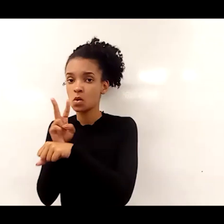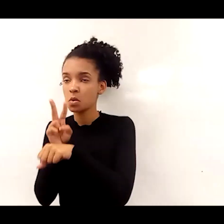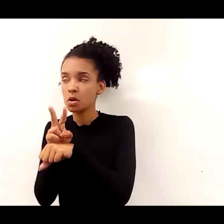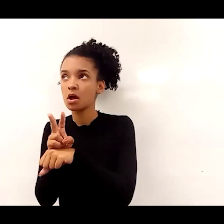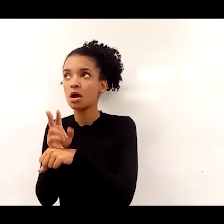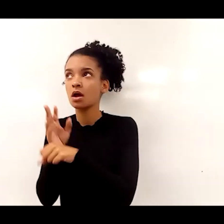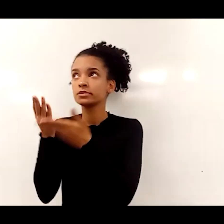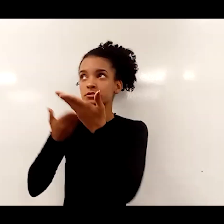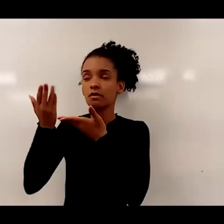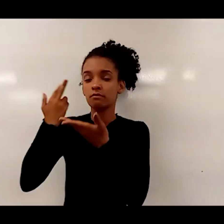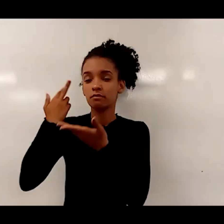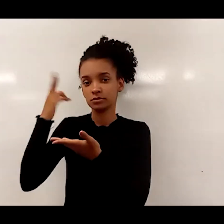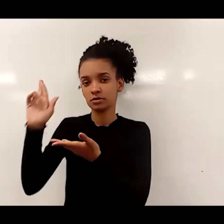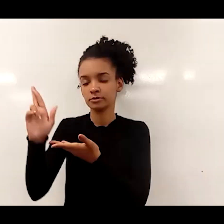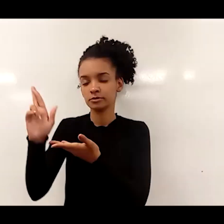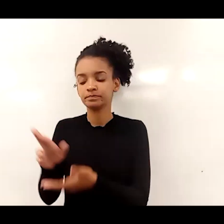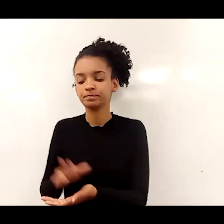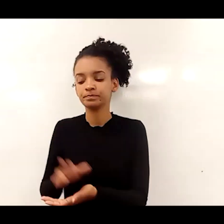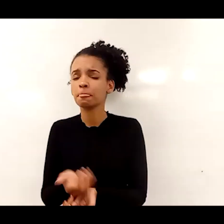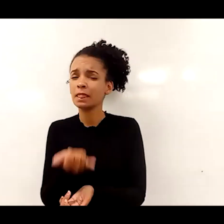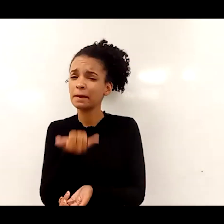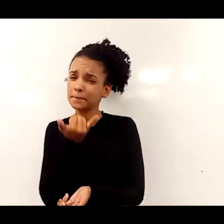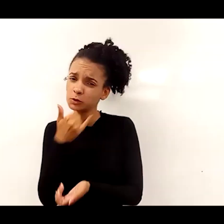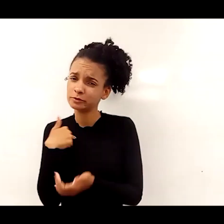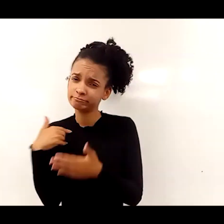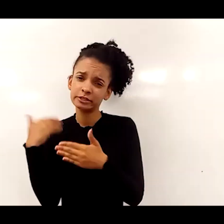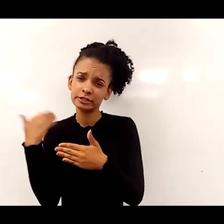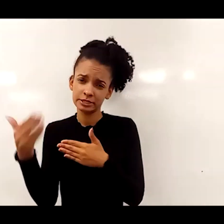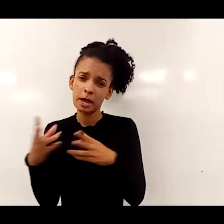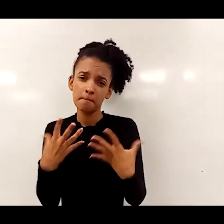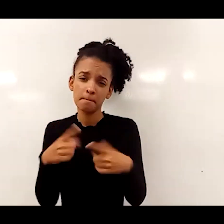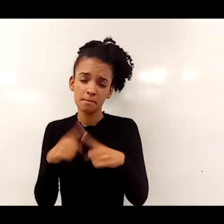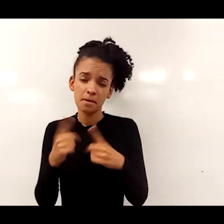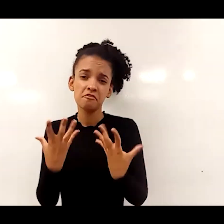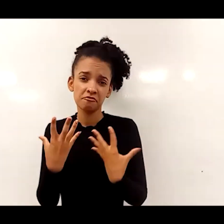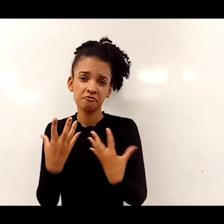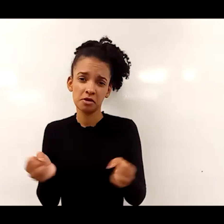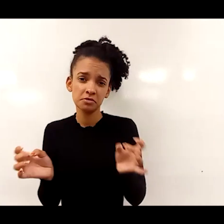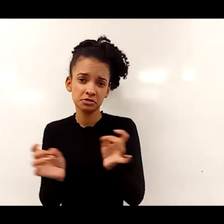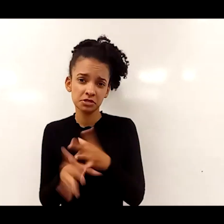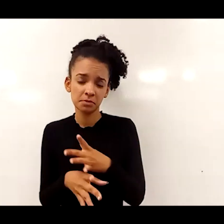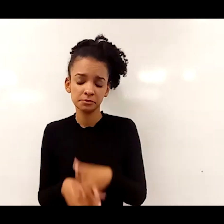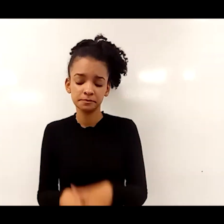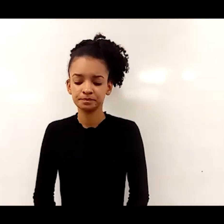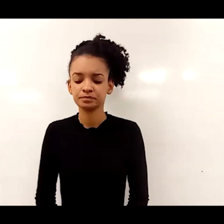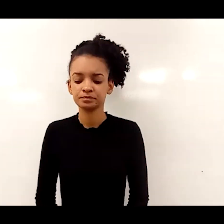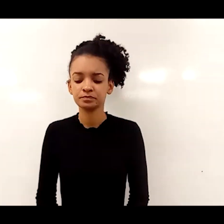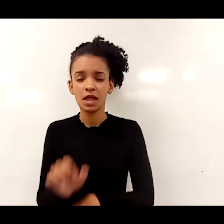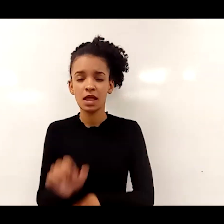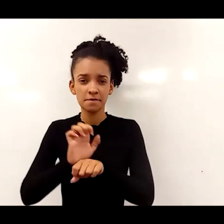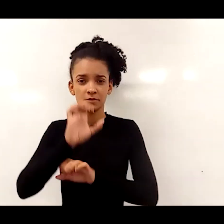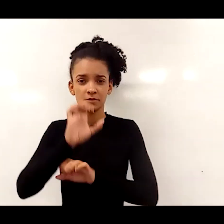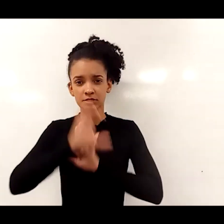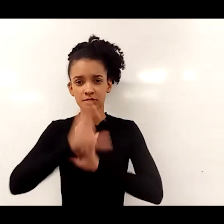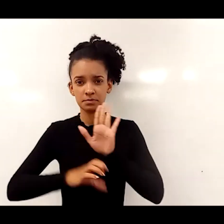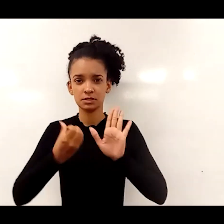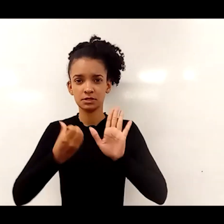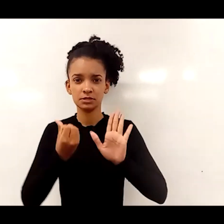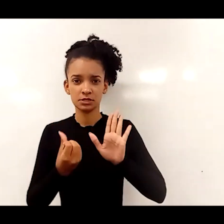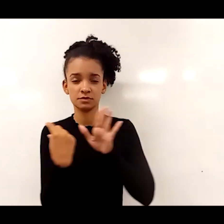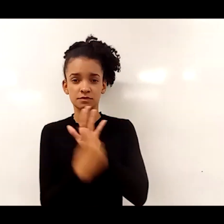Me perdoa avançar um pouco, mas vamos terminar. Efésios 6, versículo 5. Onde estou,